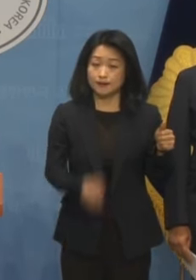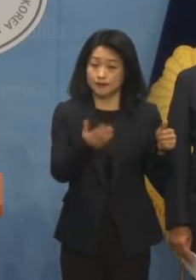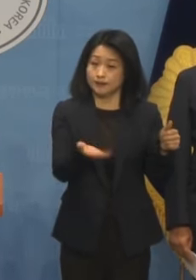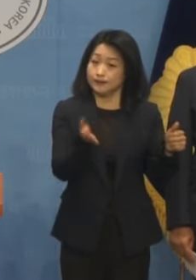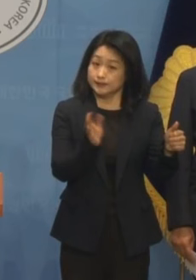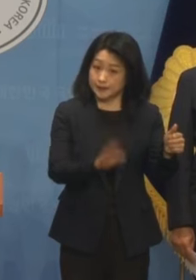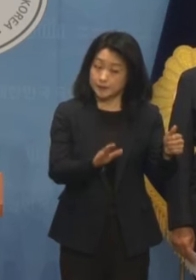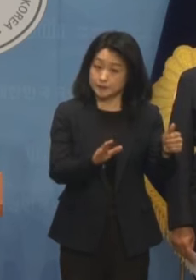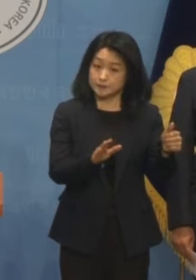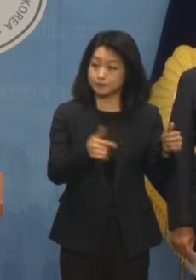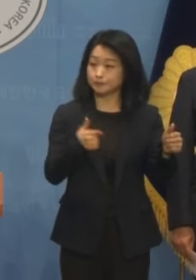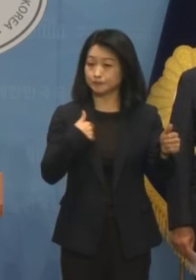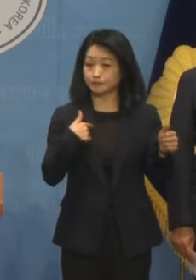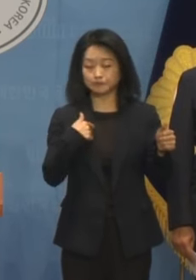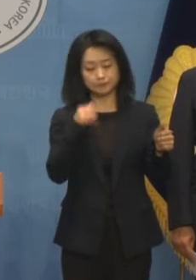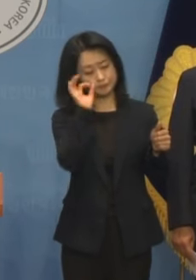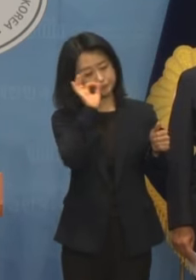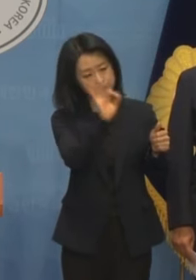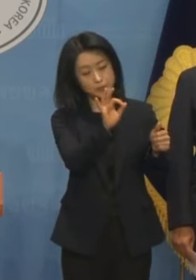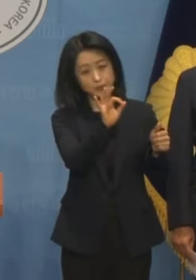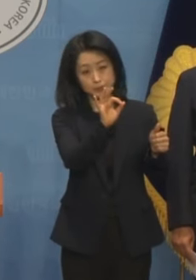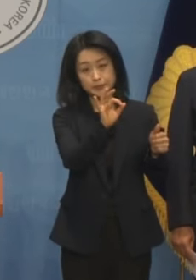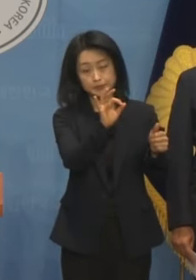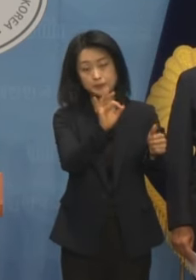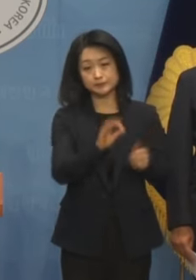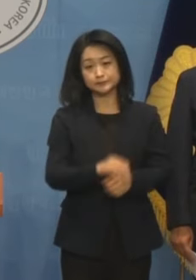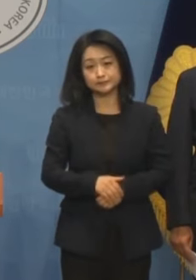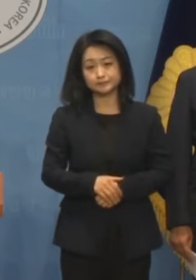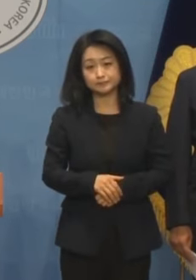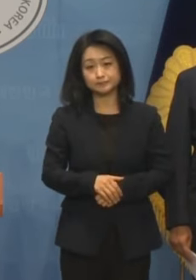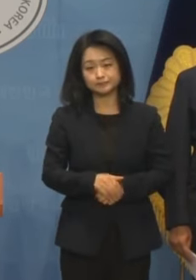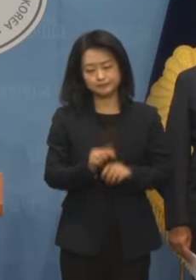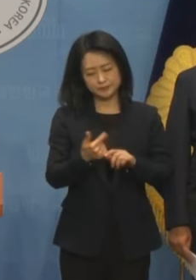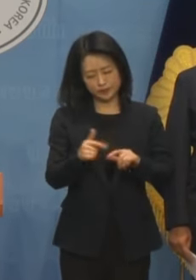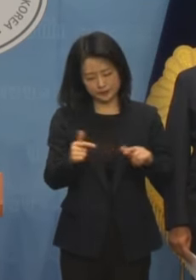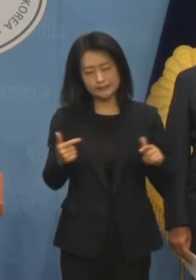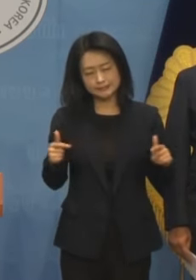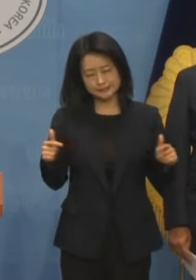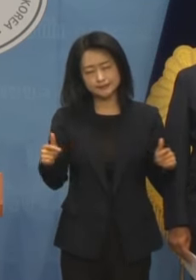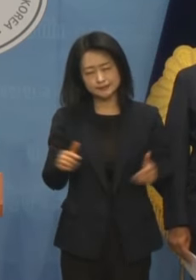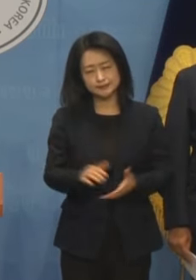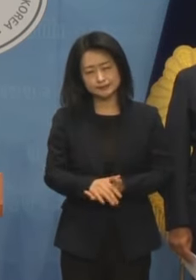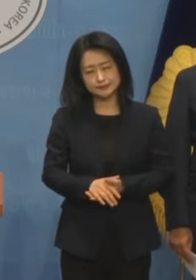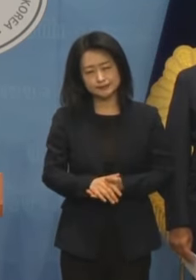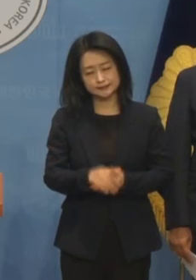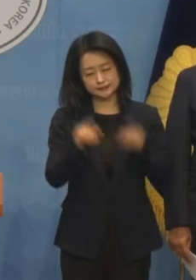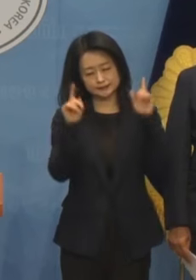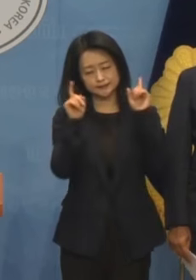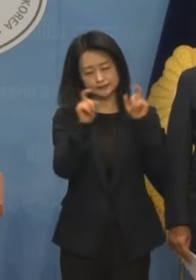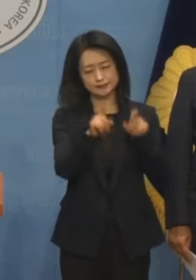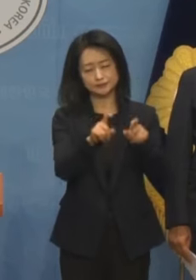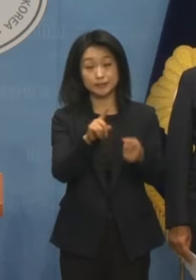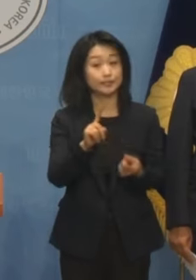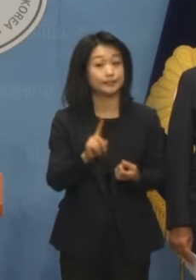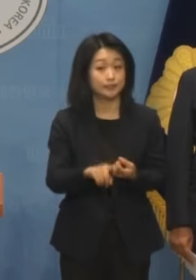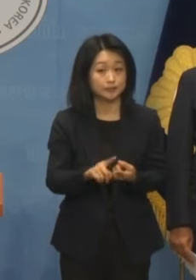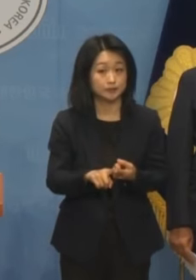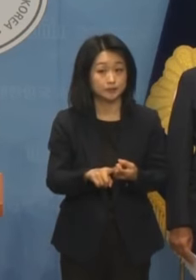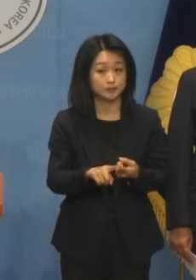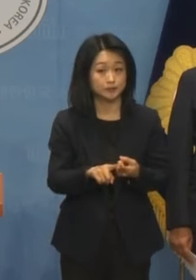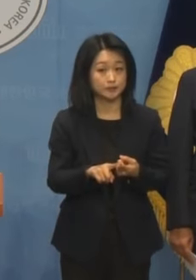그러나 저희들이 이 사건이 발생 이후부터 제기해왔던 여러 가지 의혹투성이에 대해서